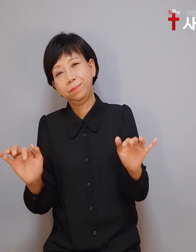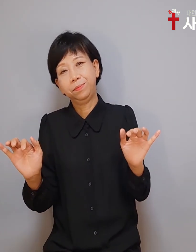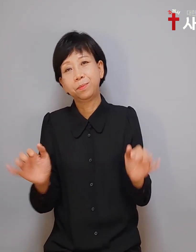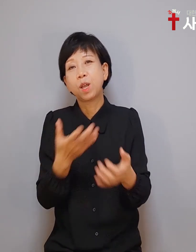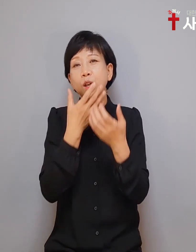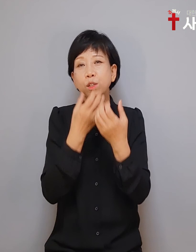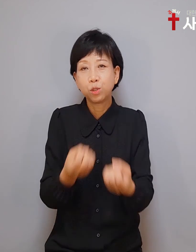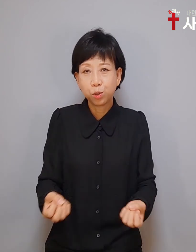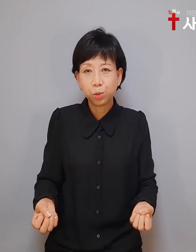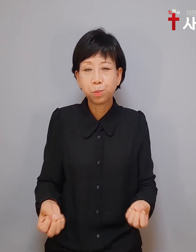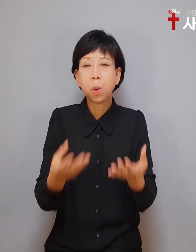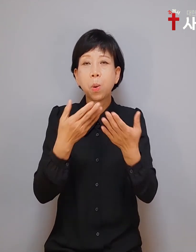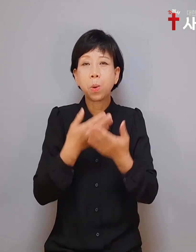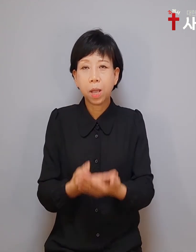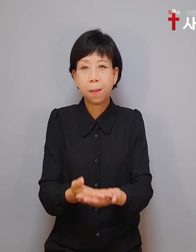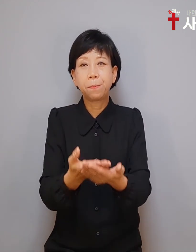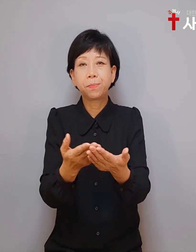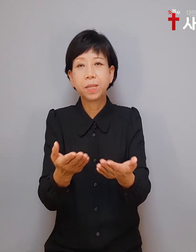축복합니다.